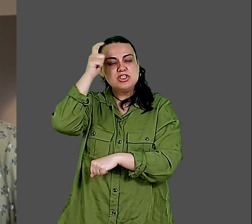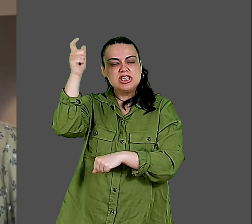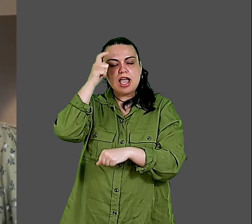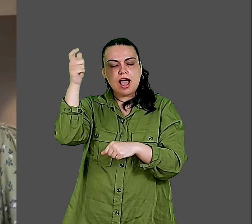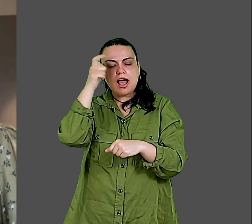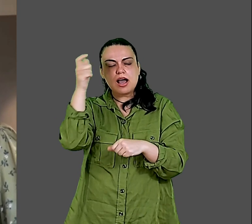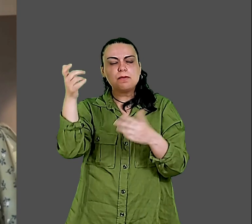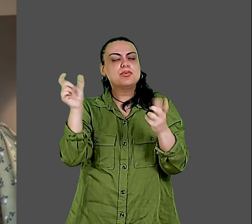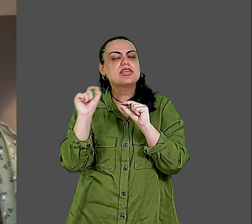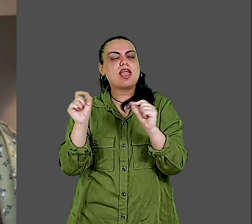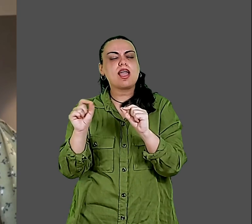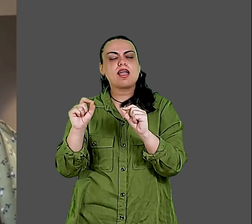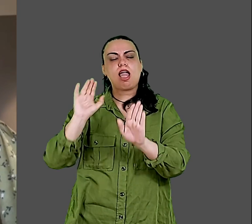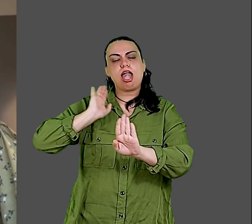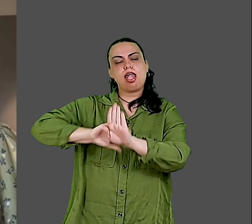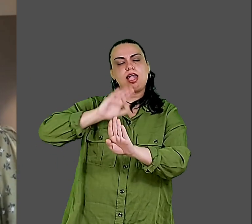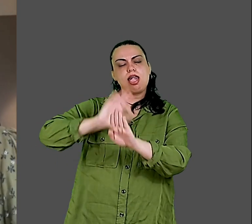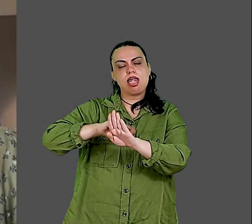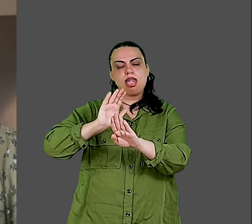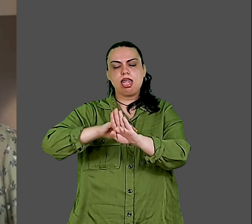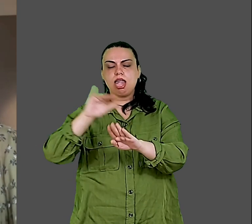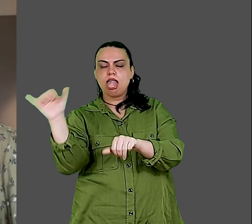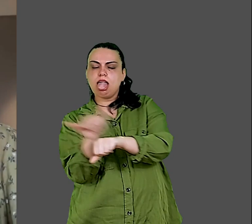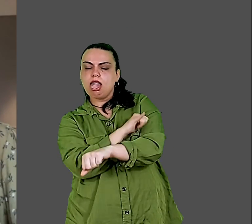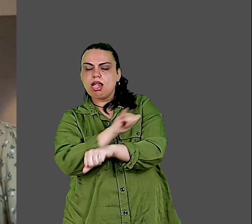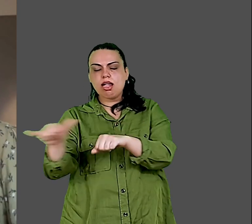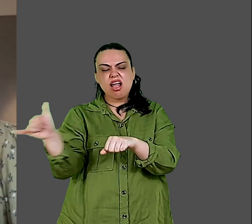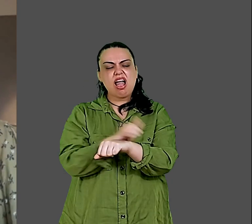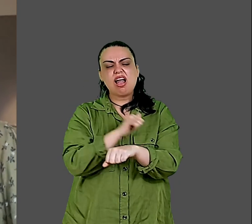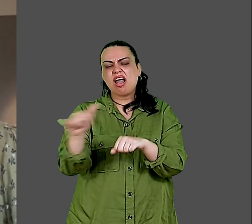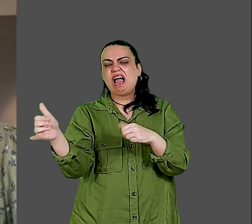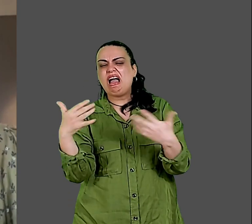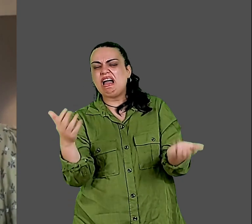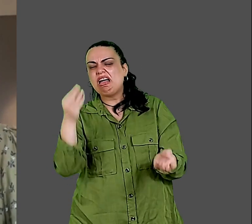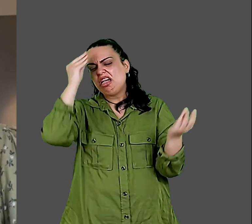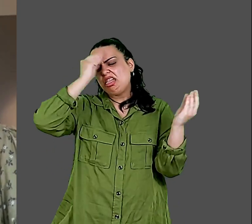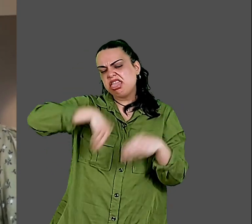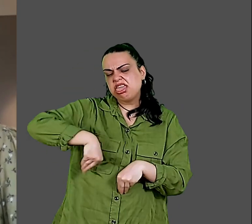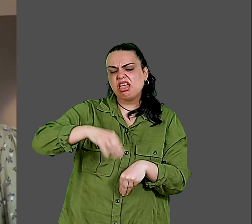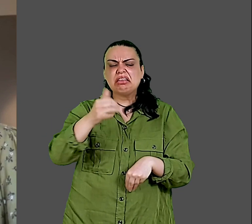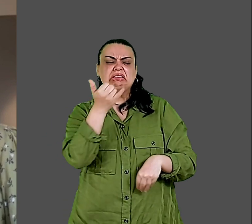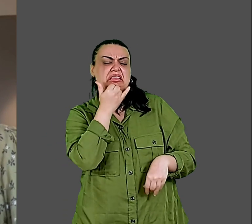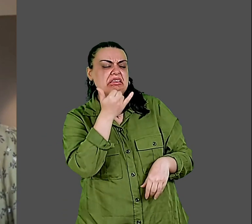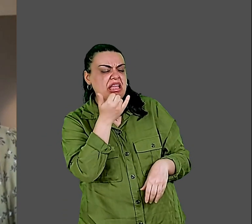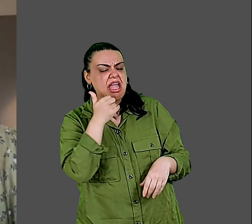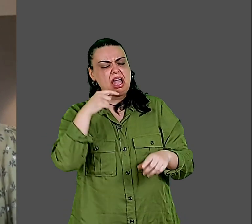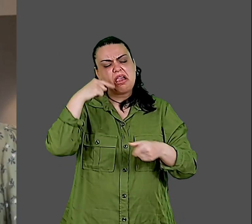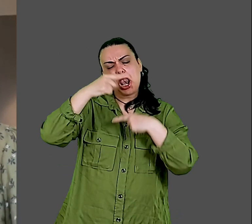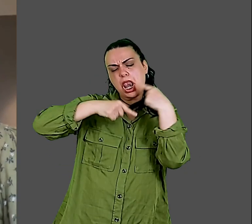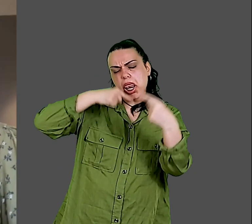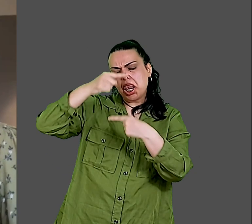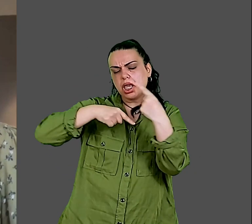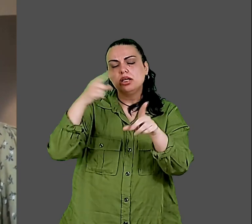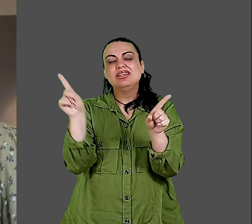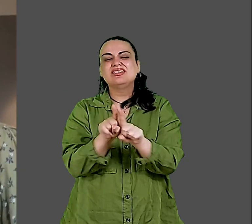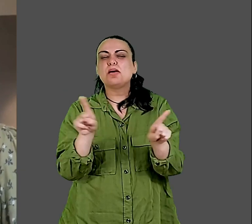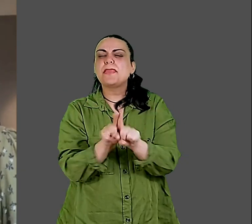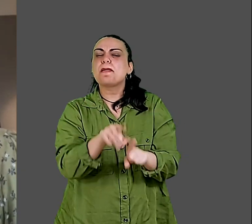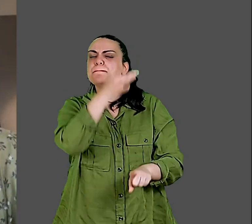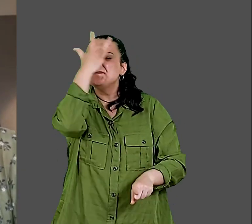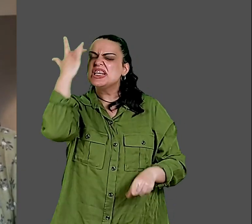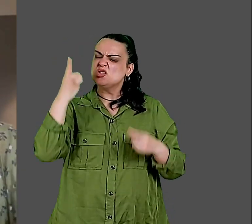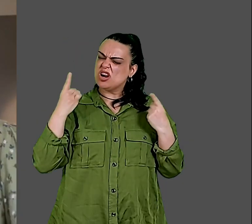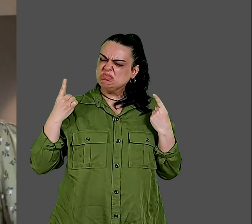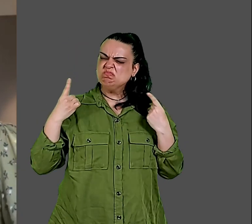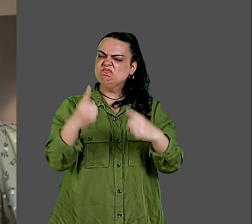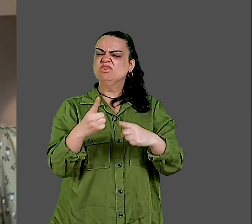maquiados de procrastinação e de desculpa, gente que tem confrontado, Senhor, Senhor, o medo, gente que tem se